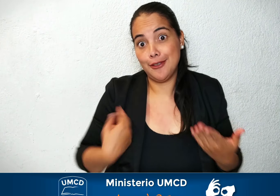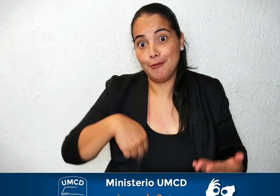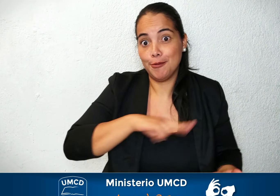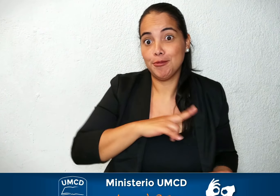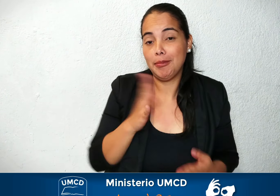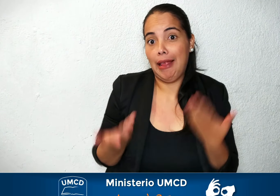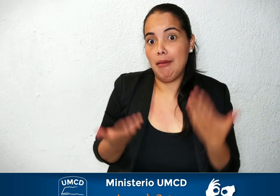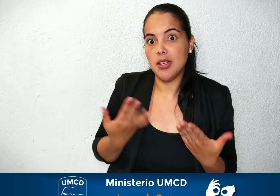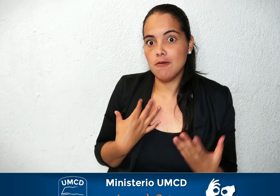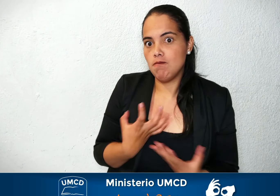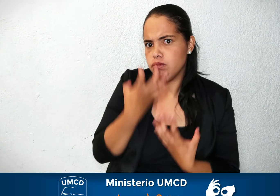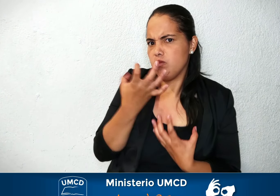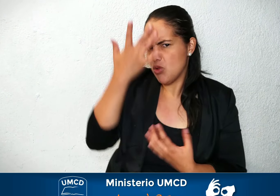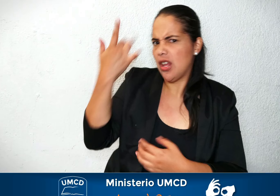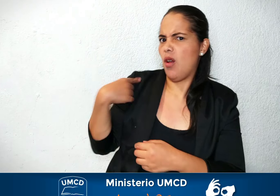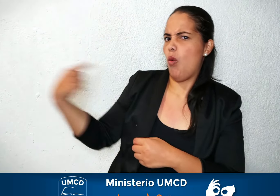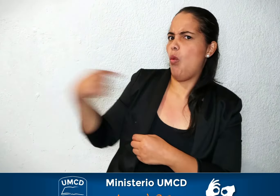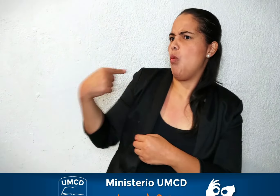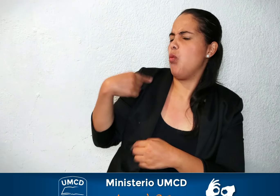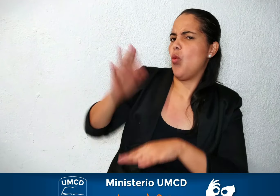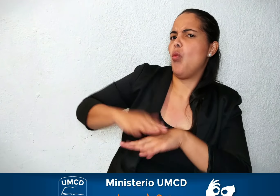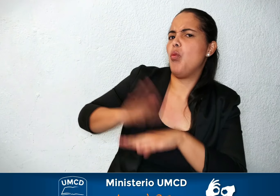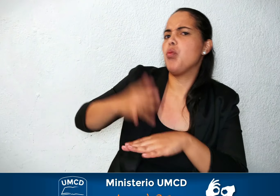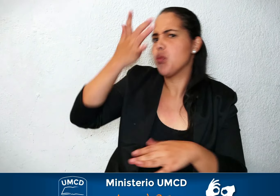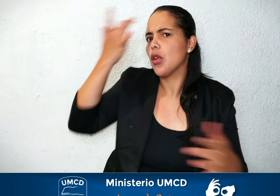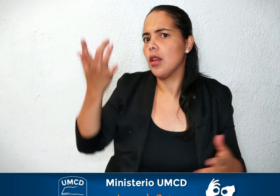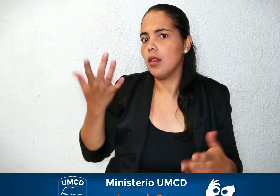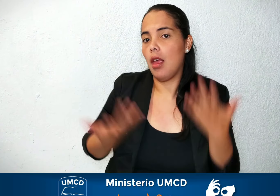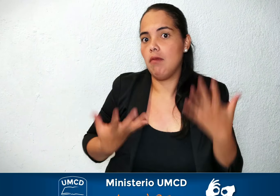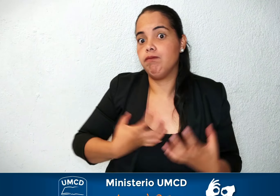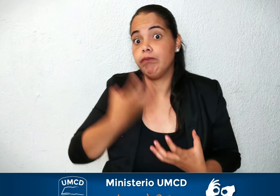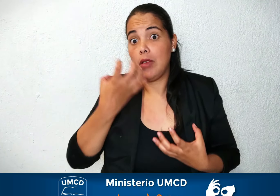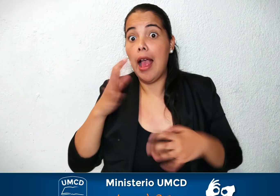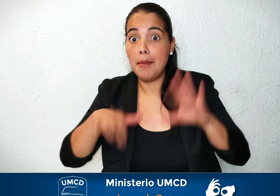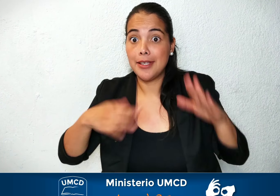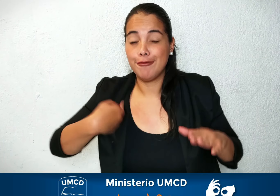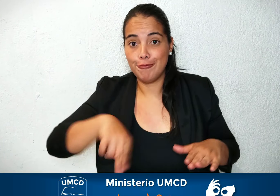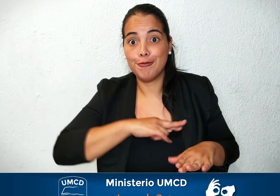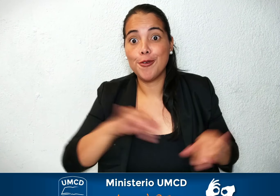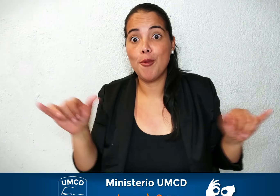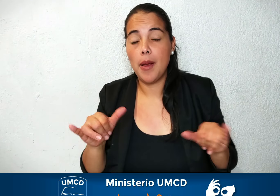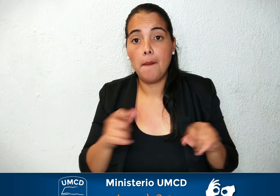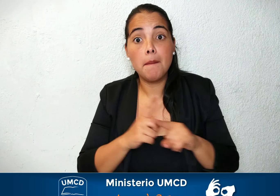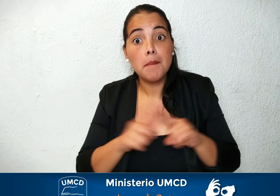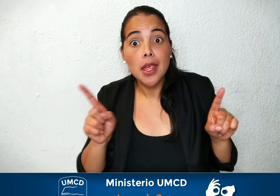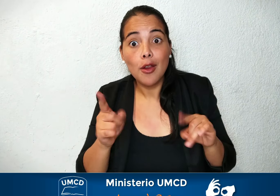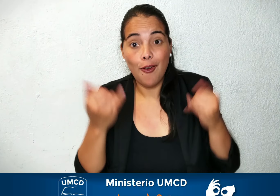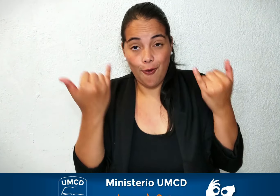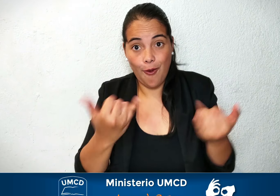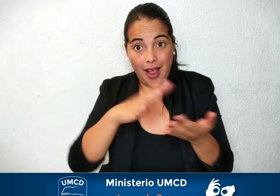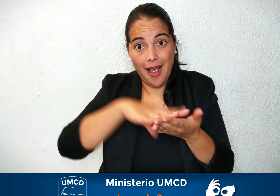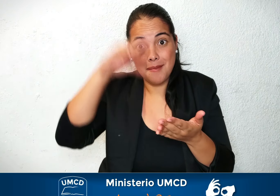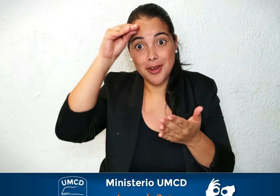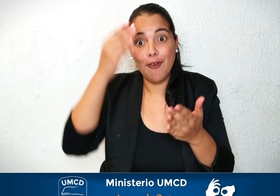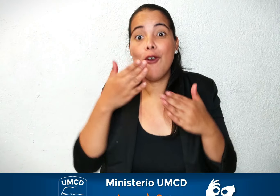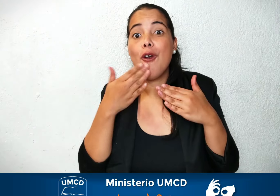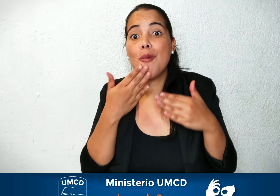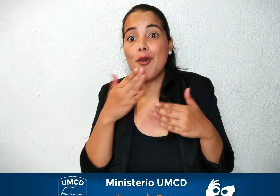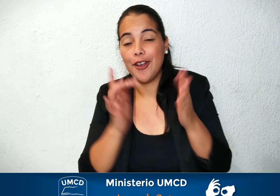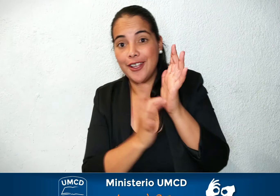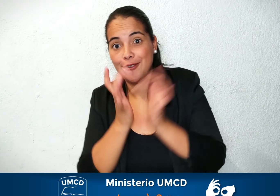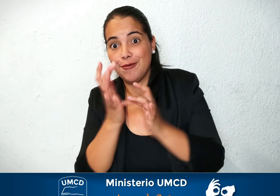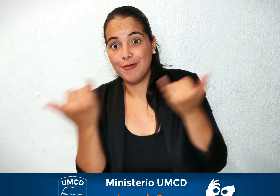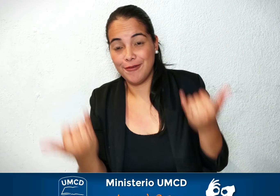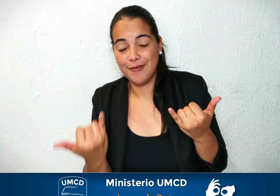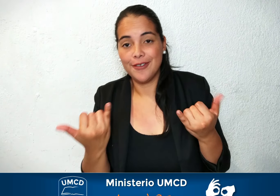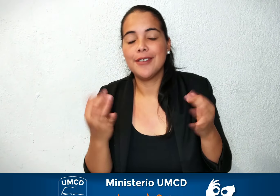injusticia para que no siga afectándonos. Esa es una reacción común en muchos de nosotros. Pero en el pasaje que vamos a ver hoy día, vamos a